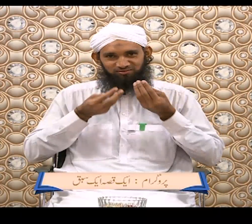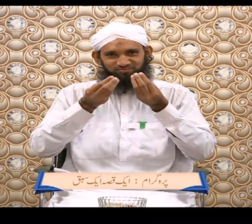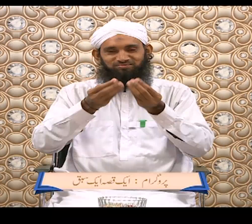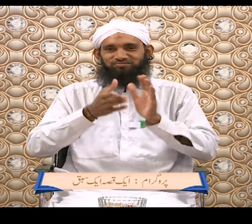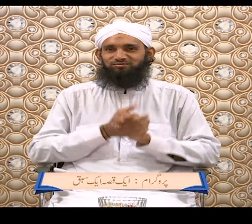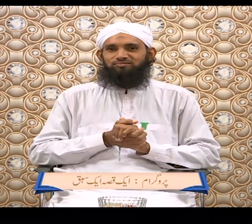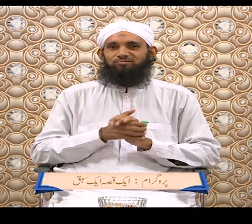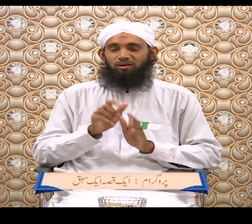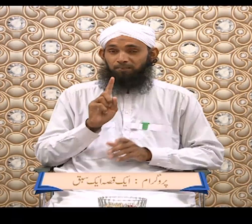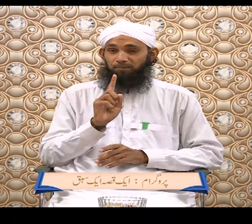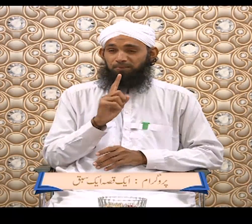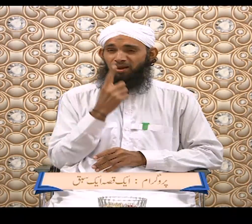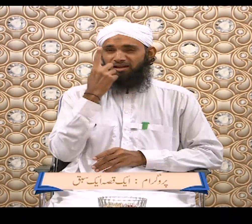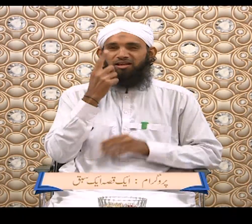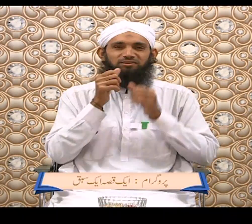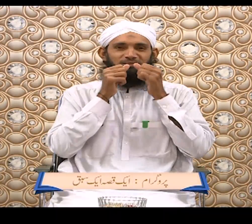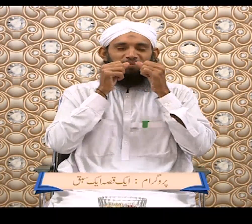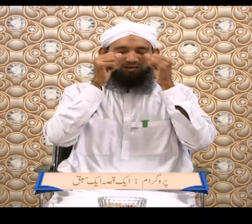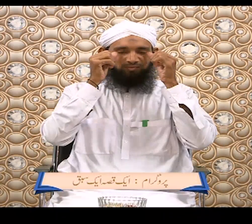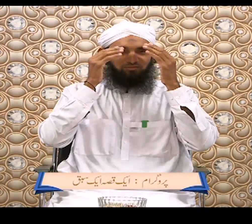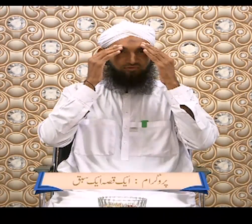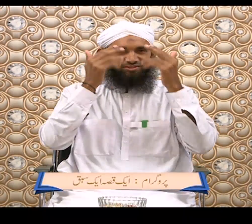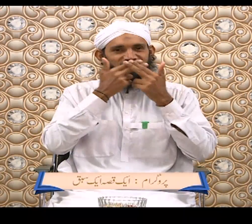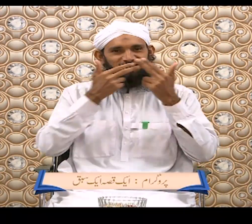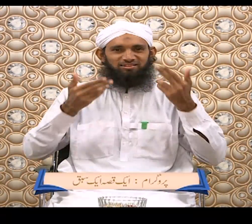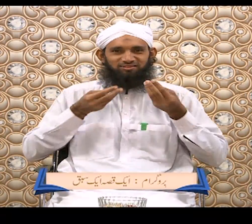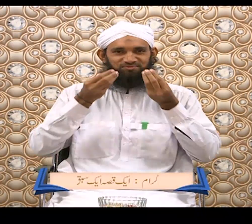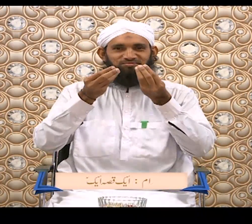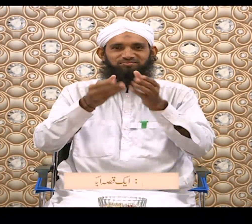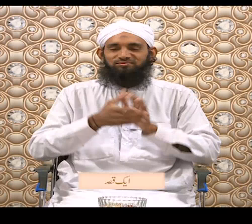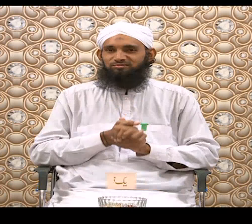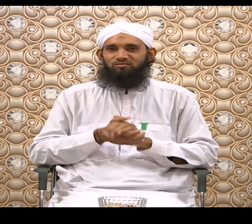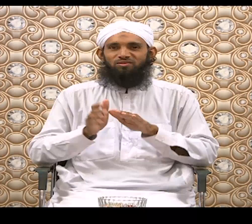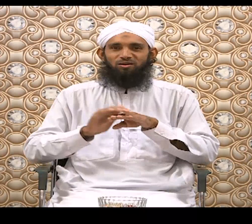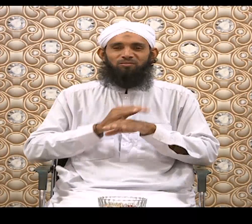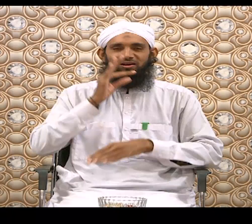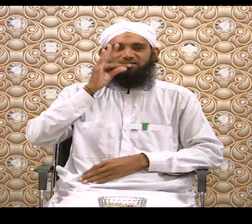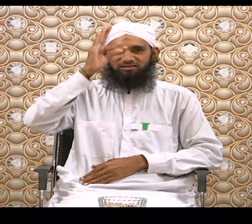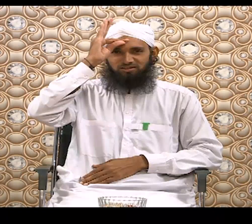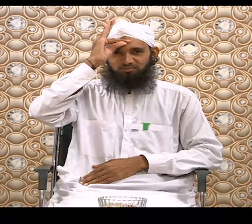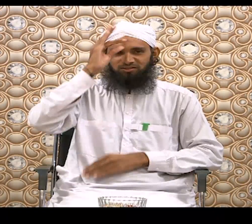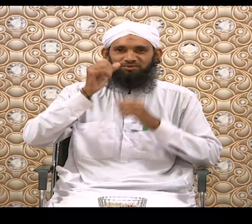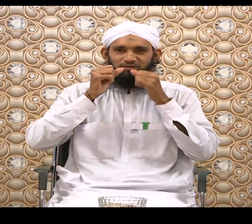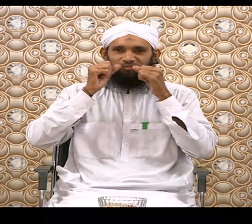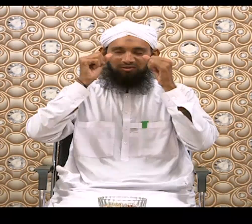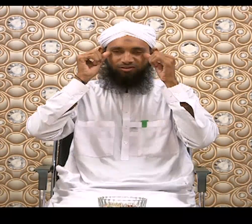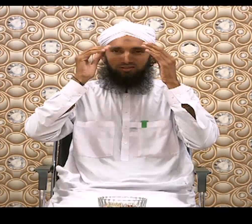کریں گے آئیے سب سے پہلے درود پاک کی فضیلت سنتے ہیں پیارے آقا صلی اللہ علیہ وآلہ وسلم کا